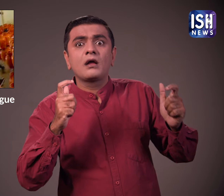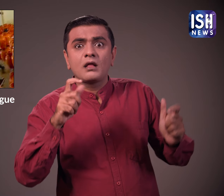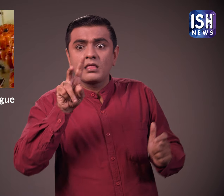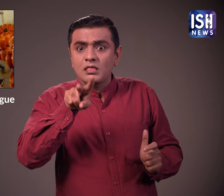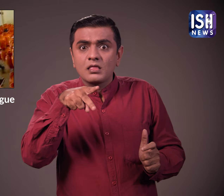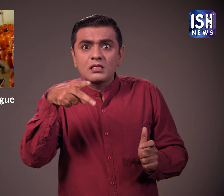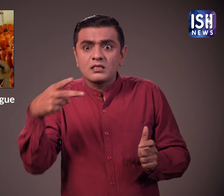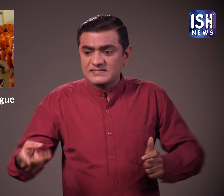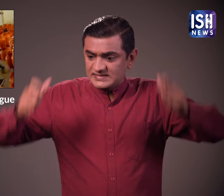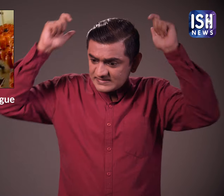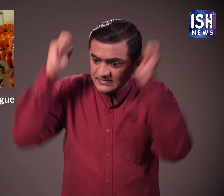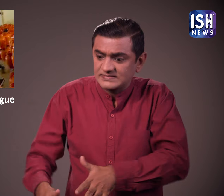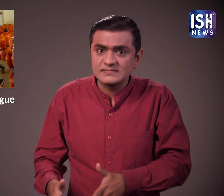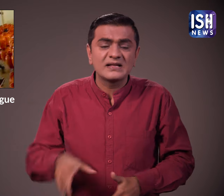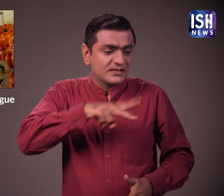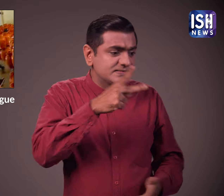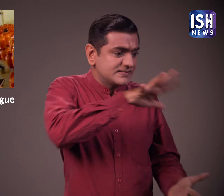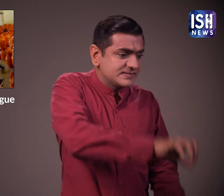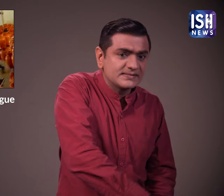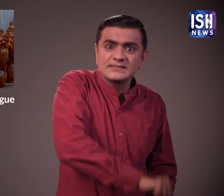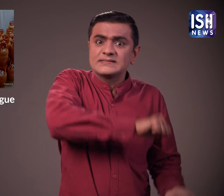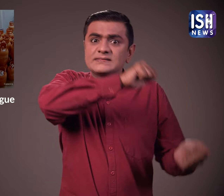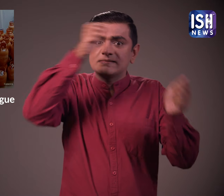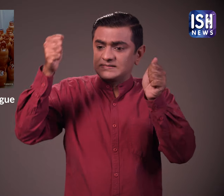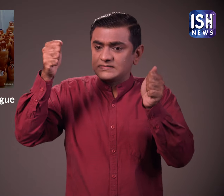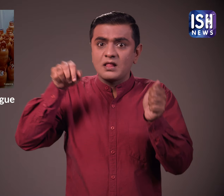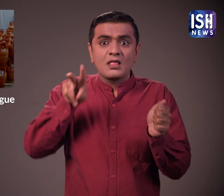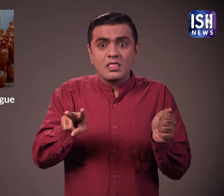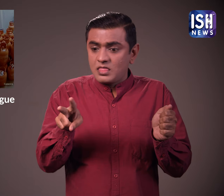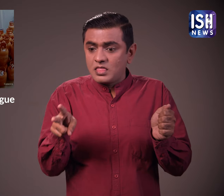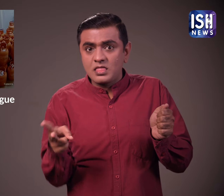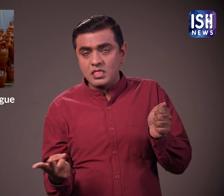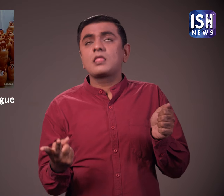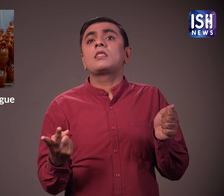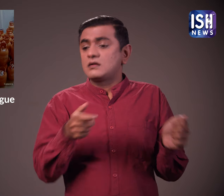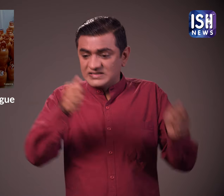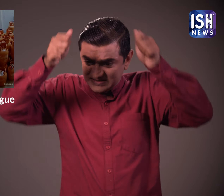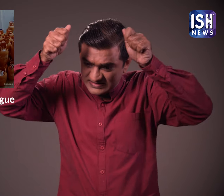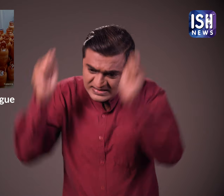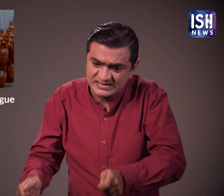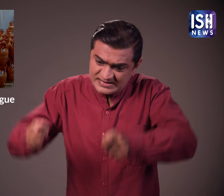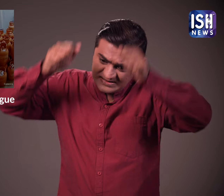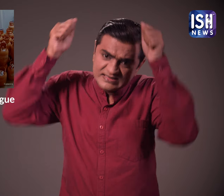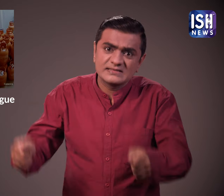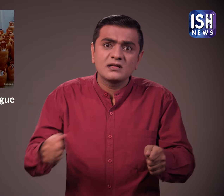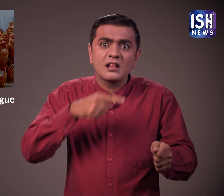अब्राहिम के गिरने के बाद भी रफैल ने अपने सहयोगी के चहरे पर कई बार वार किया